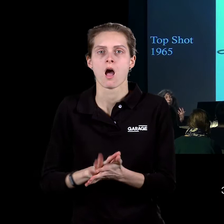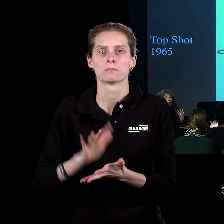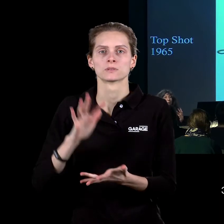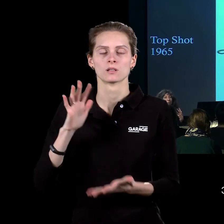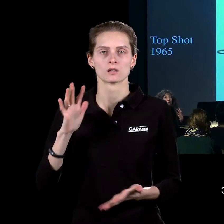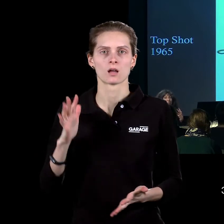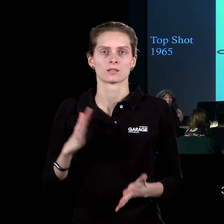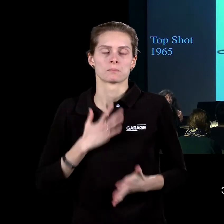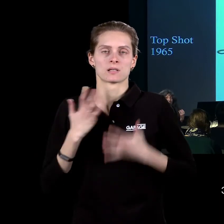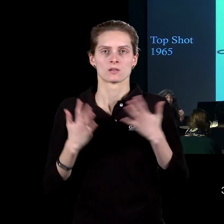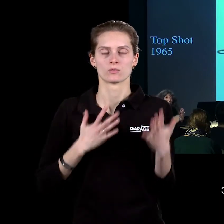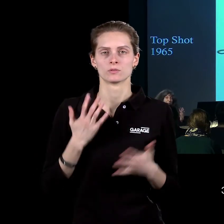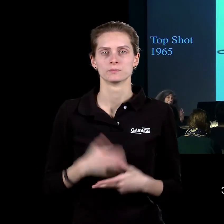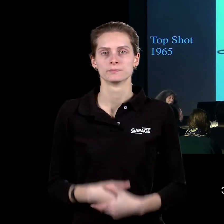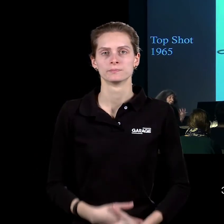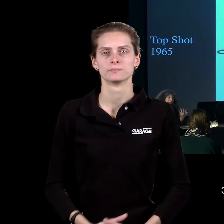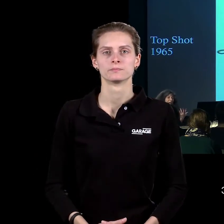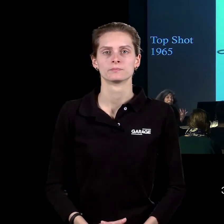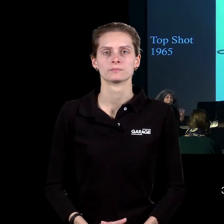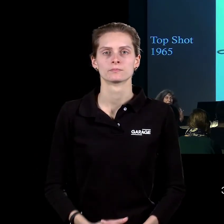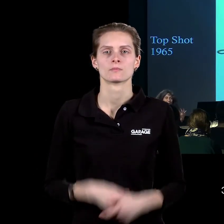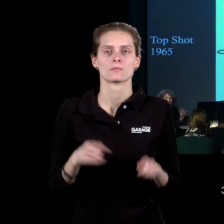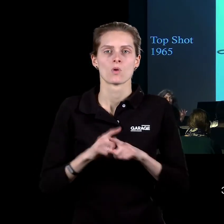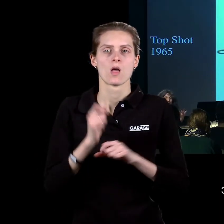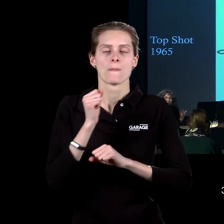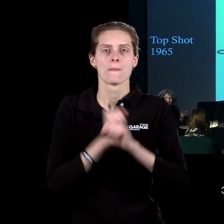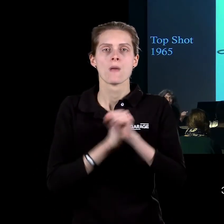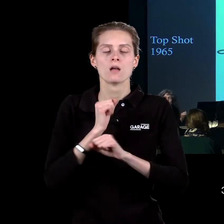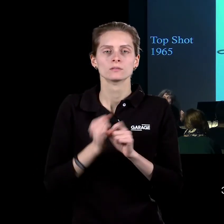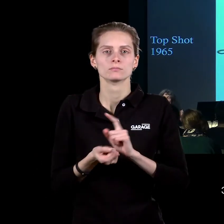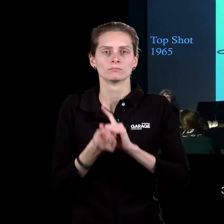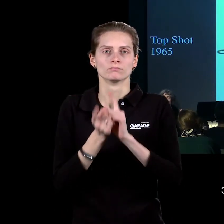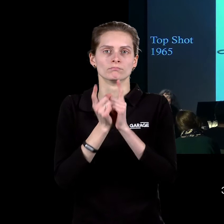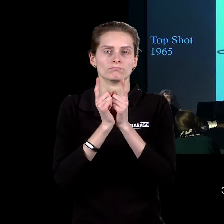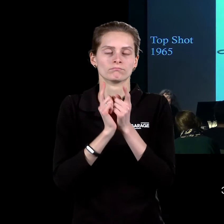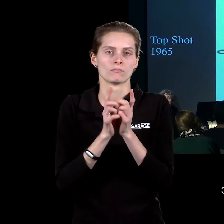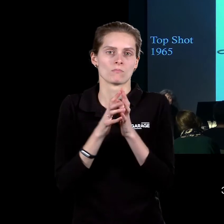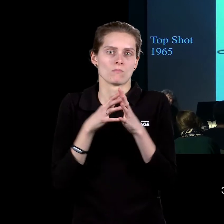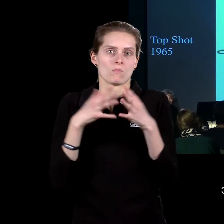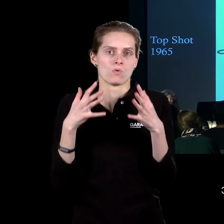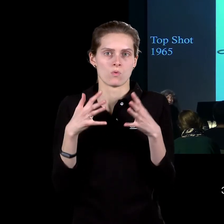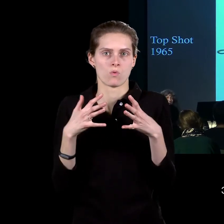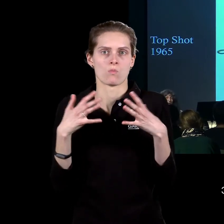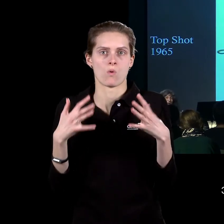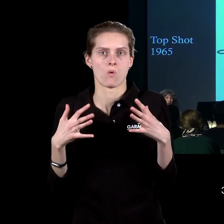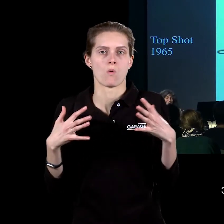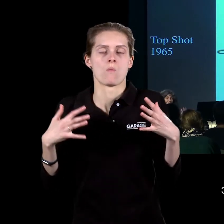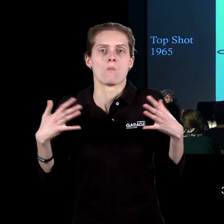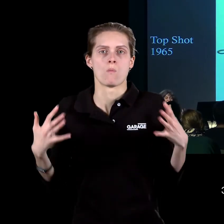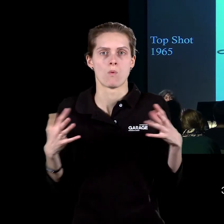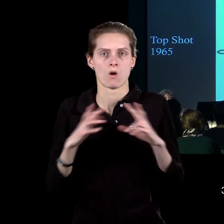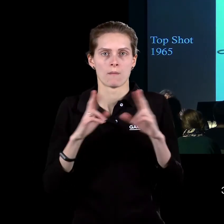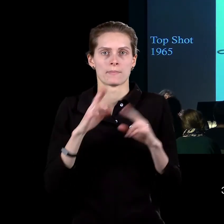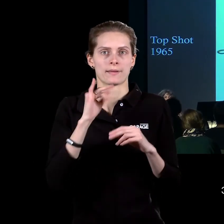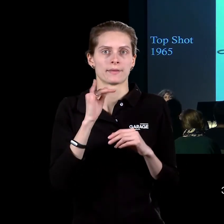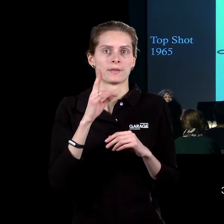того, вот этого механизма, который превращает, становится все более и более, коннотируется как некое